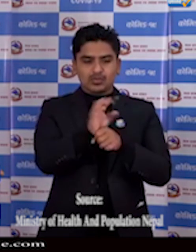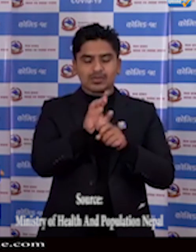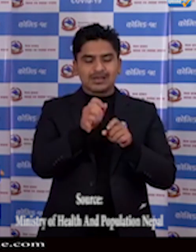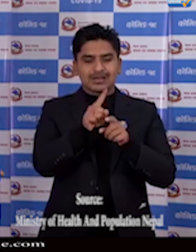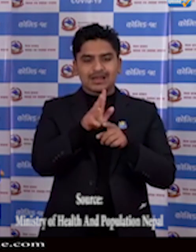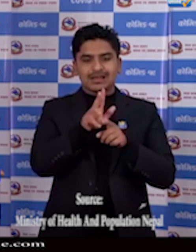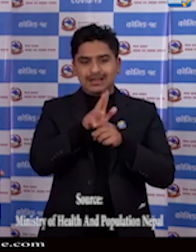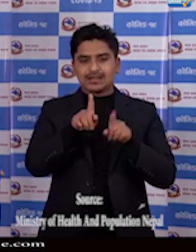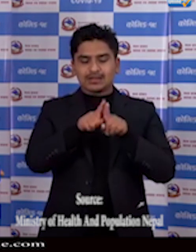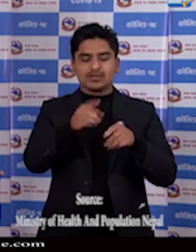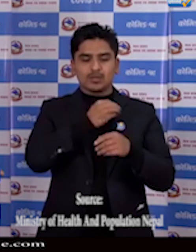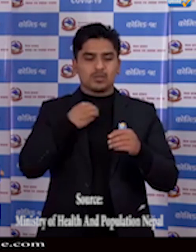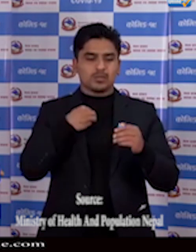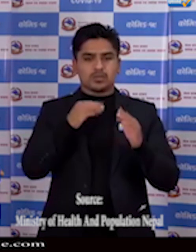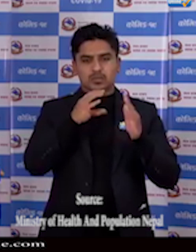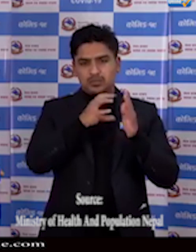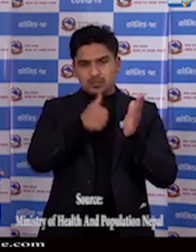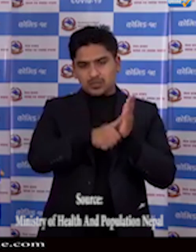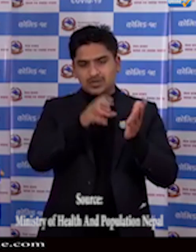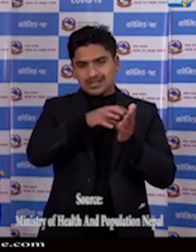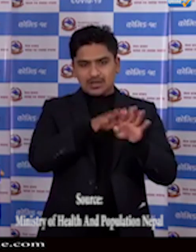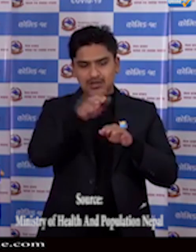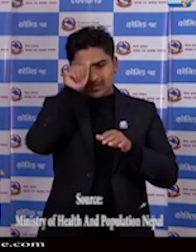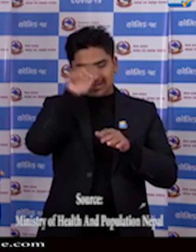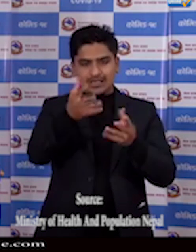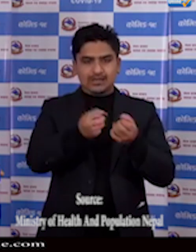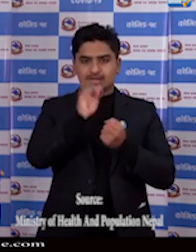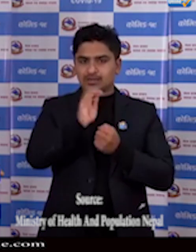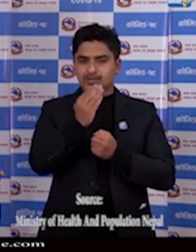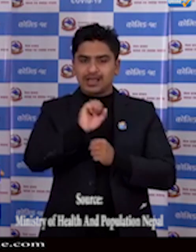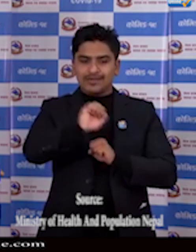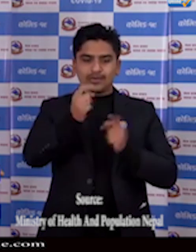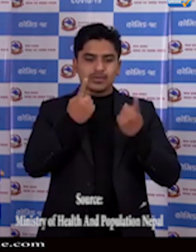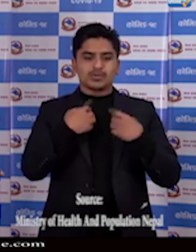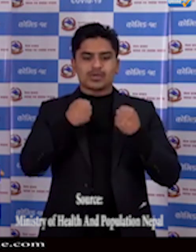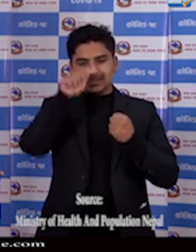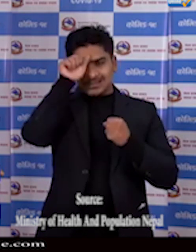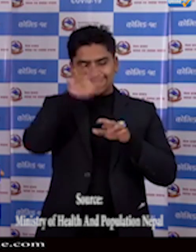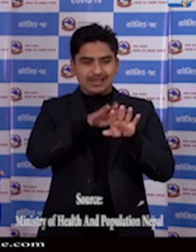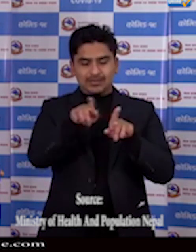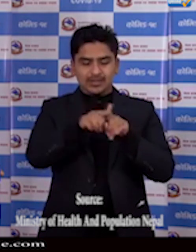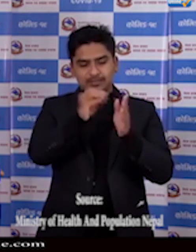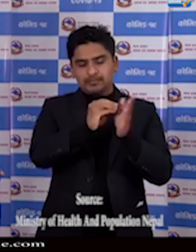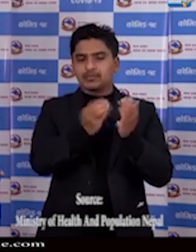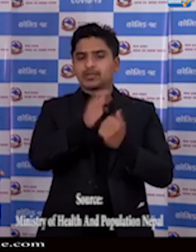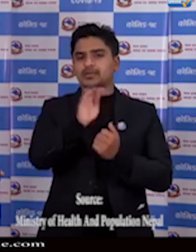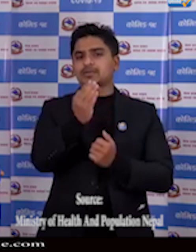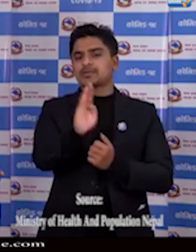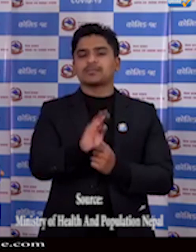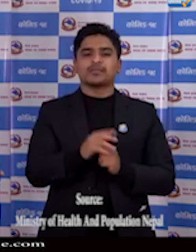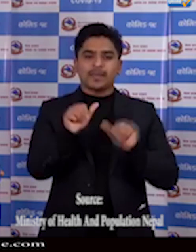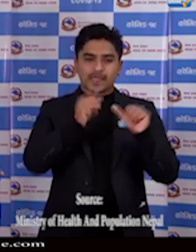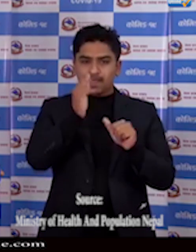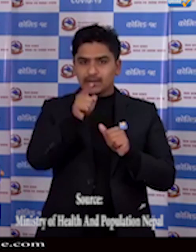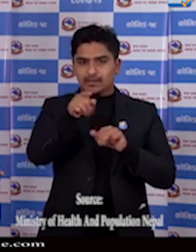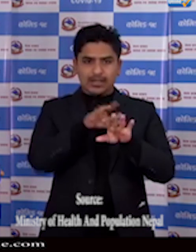COVID-19 र प्रयोगशालाहरूको बारेमा जानकारी लिन सक्नुहुन्छ र आफ्नो स्वास्थ्यको विवरण पनि त्यहाँ उल्लेख गर्न सक्नुहुन्छ, जसले